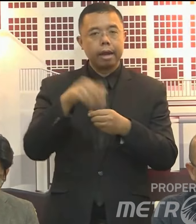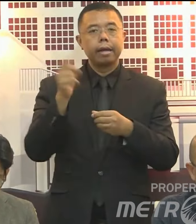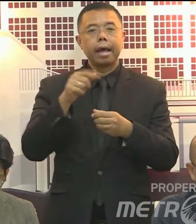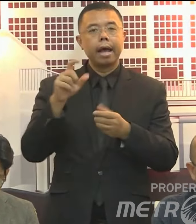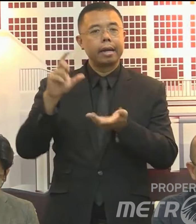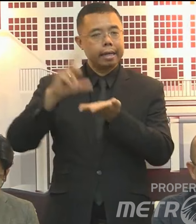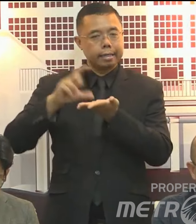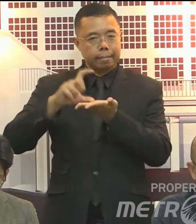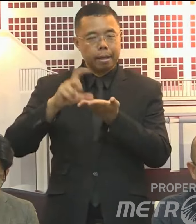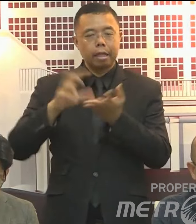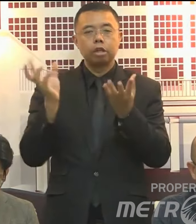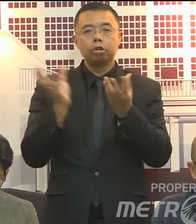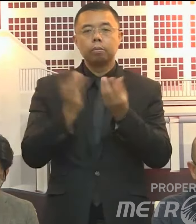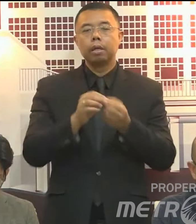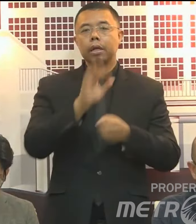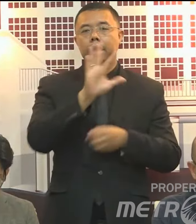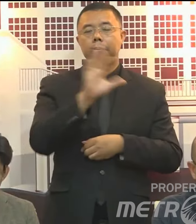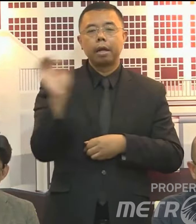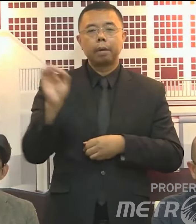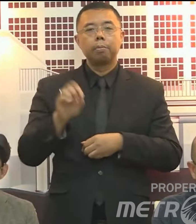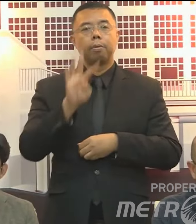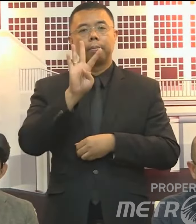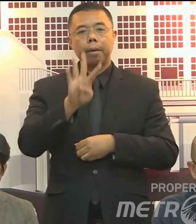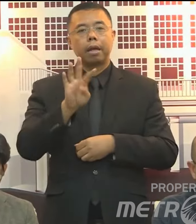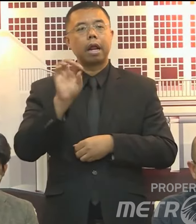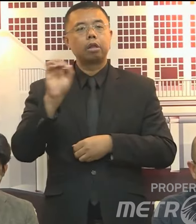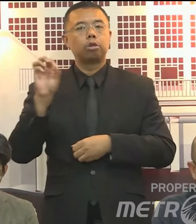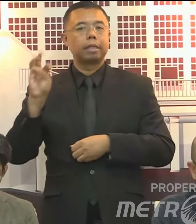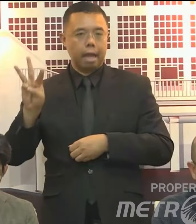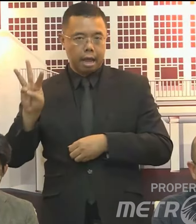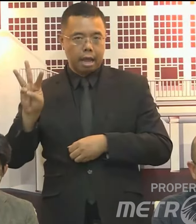tingkat kecamatan berjumlah